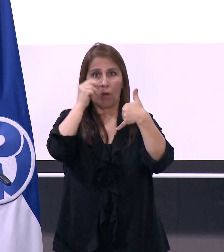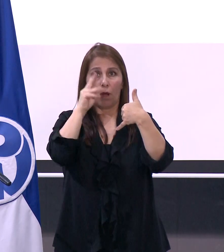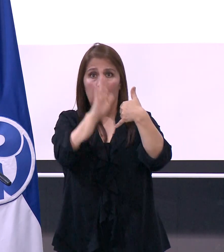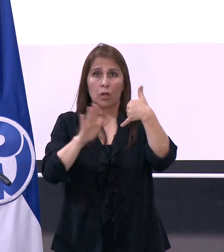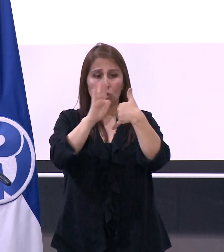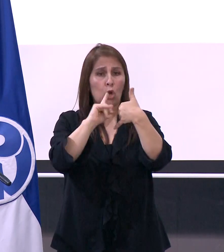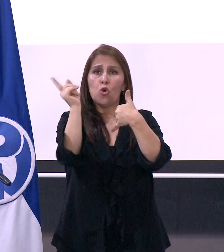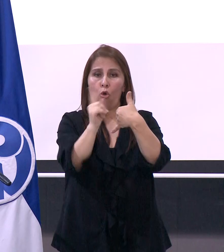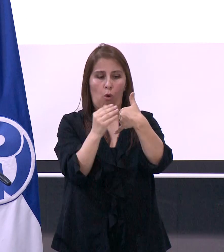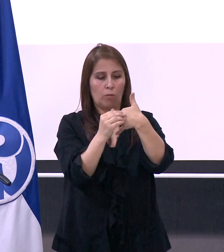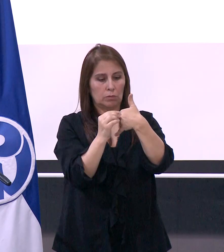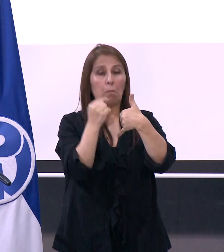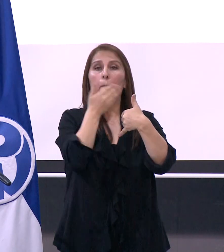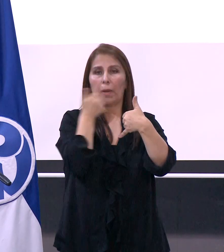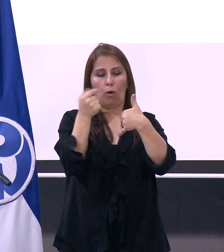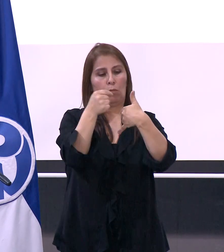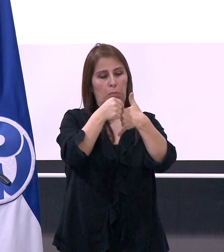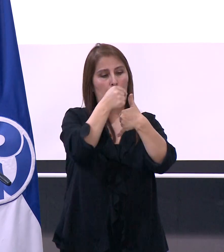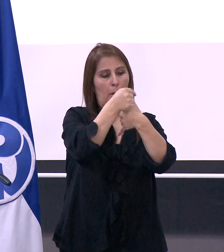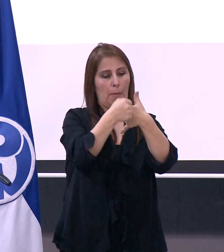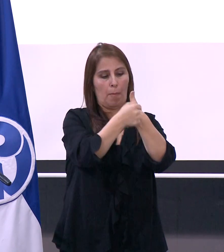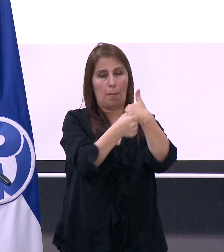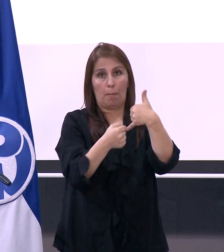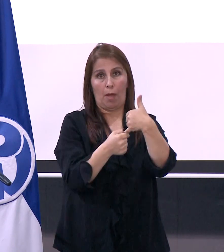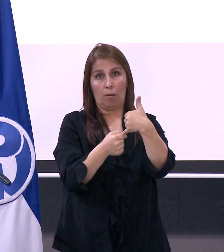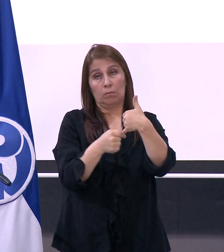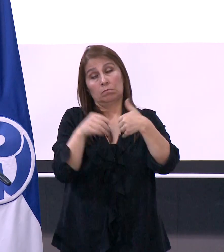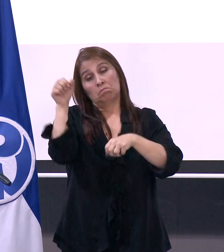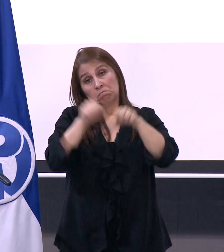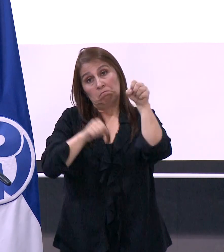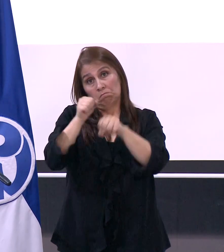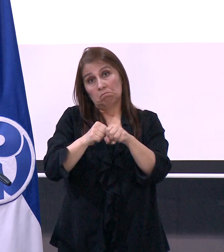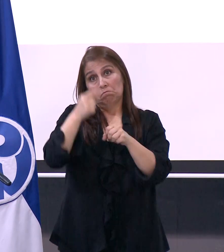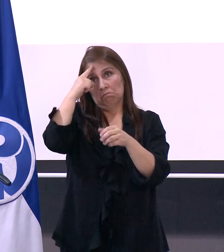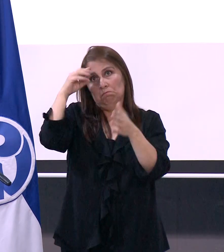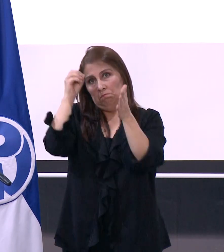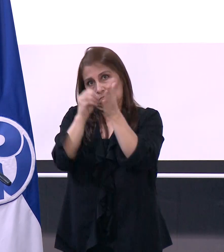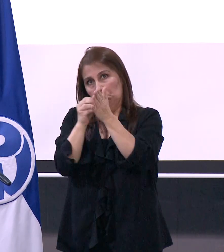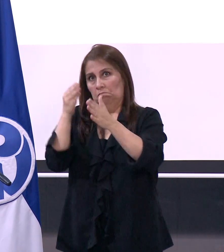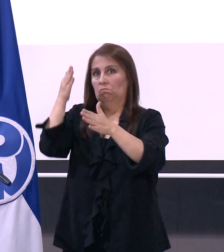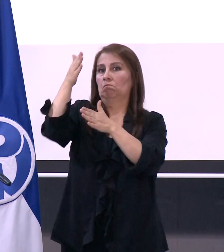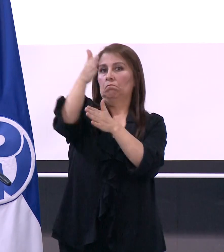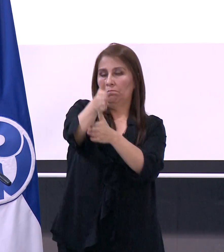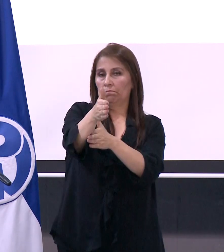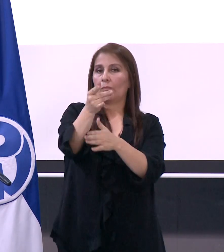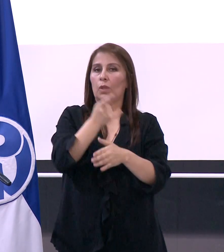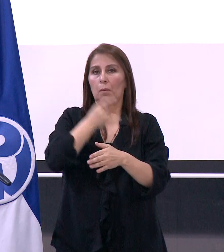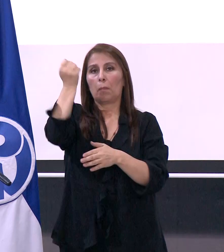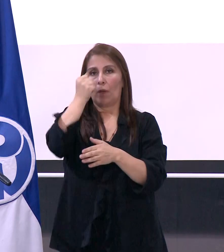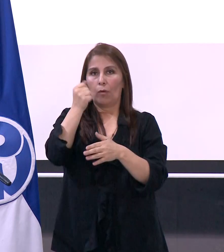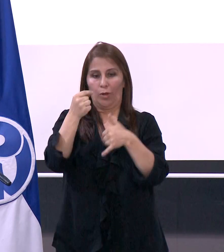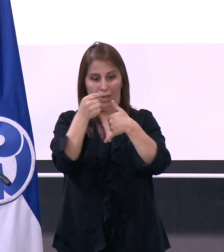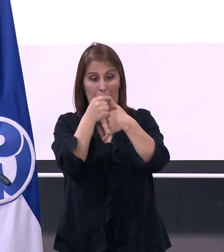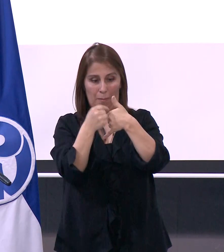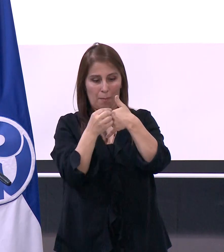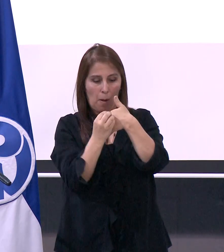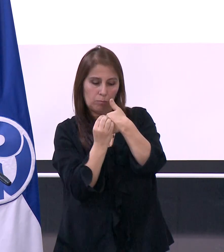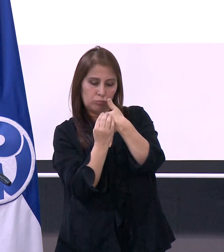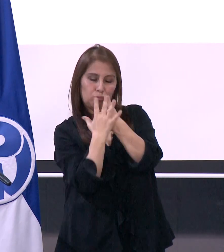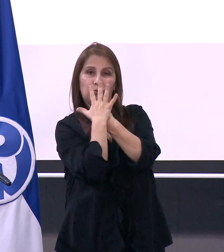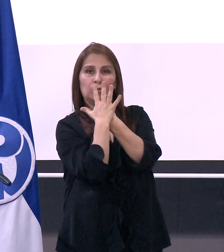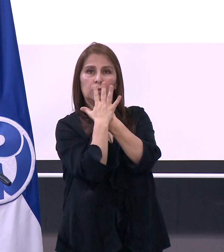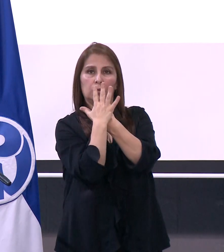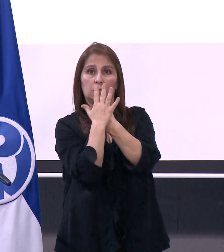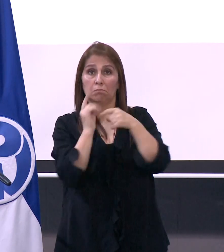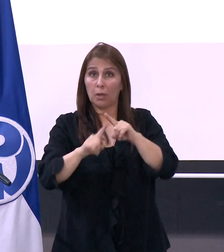nacional pudo haberse proyectado la universidad pedagógica con seccionales regionales pero no sucedió